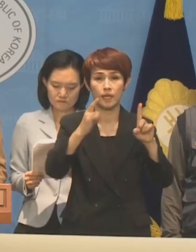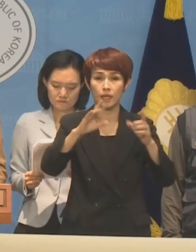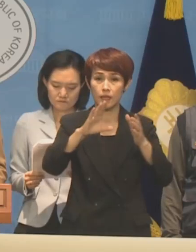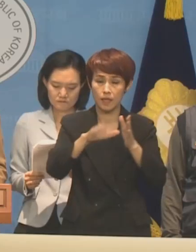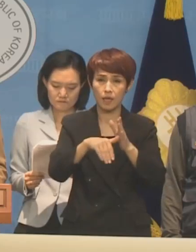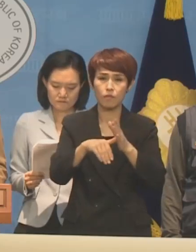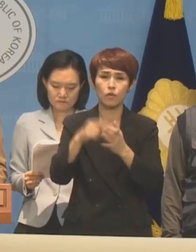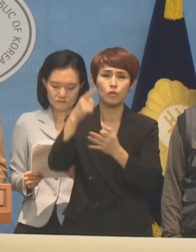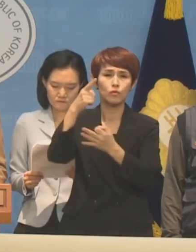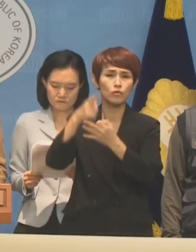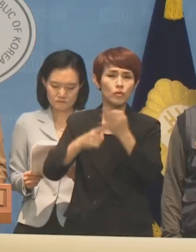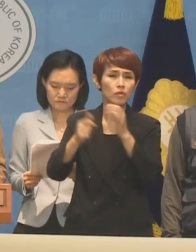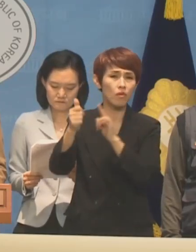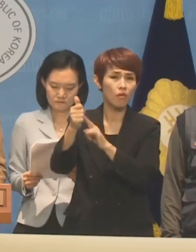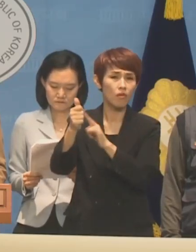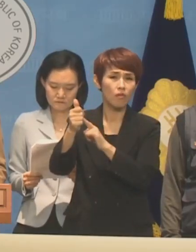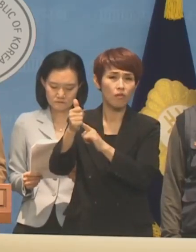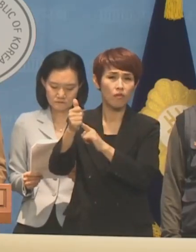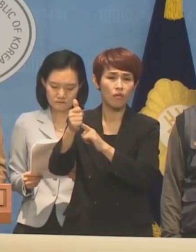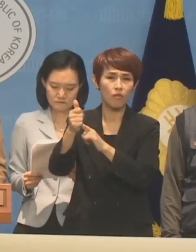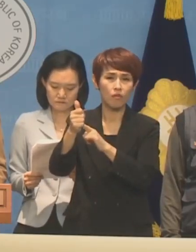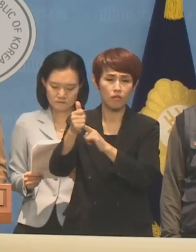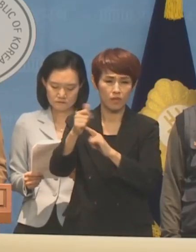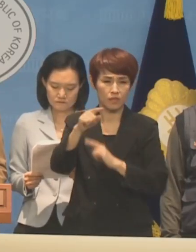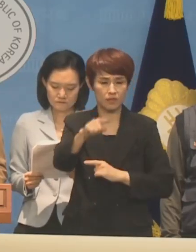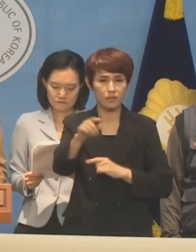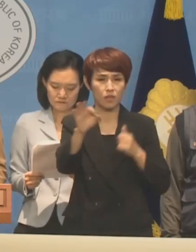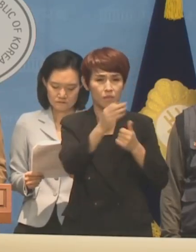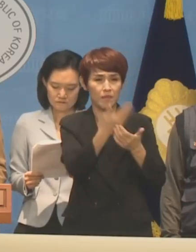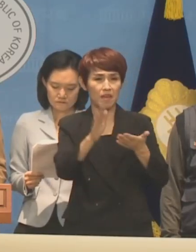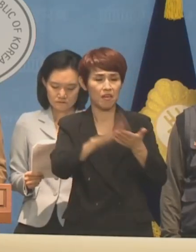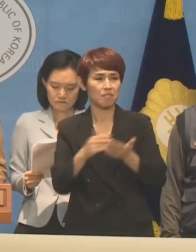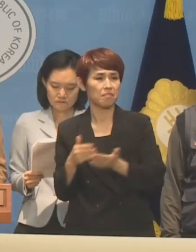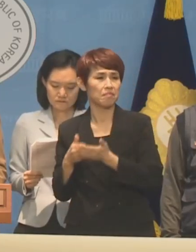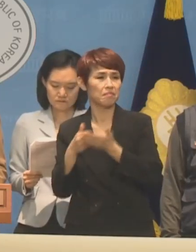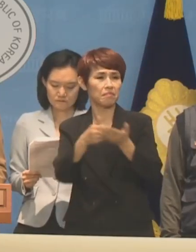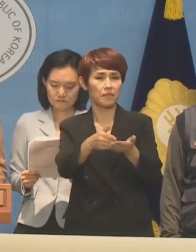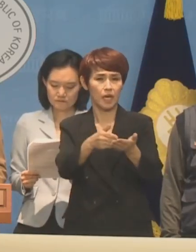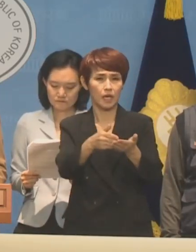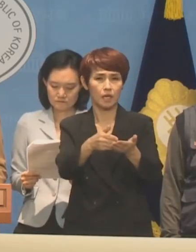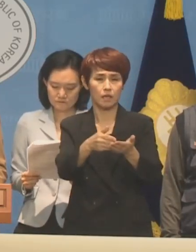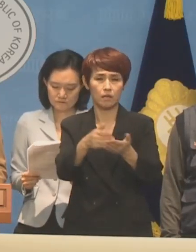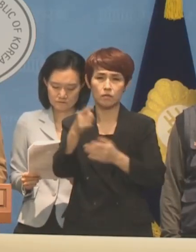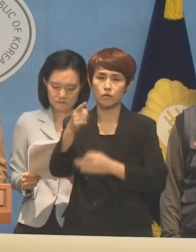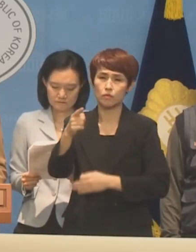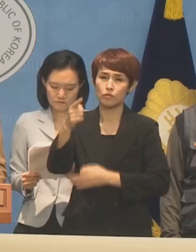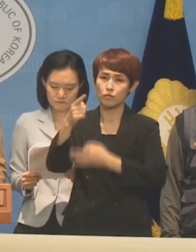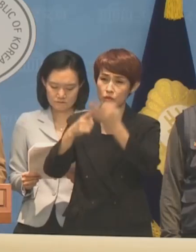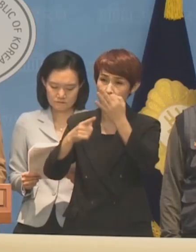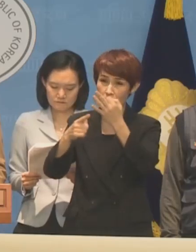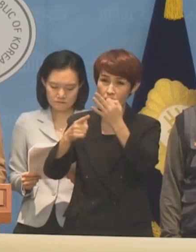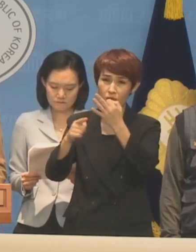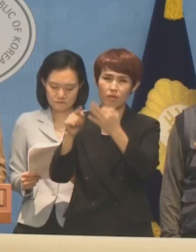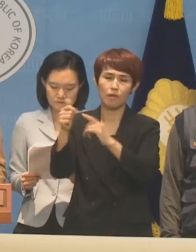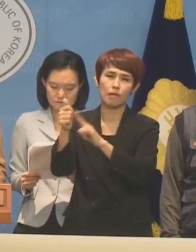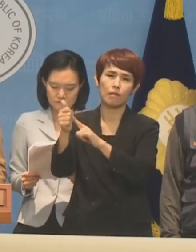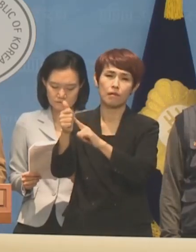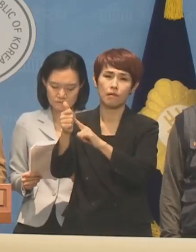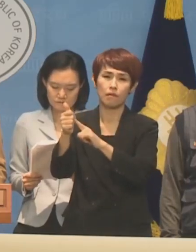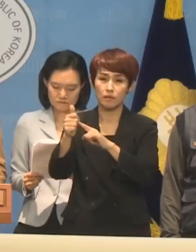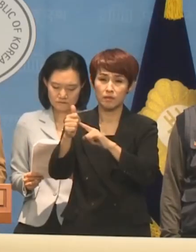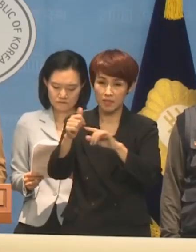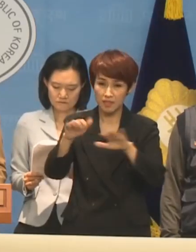윤석열의 코미디 같은 연금개혁안이 제출되었지만 윤석열과 함께 당연히